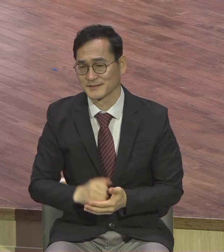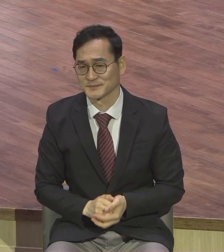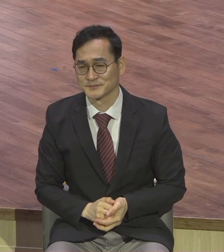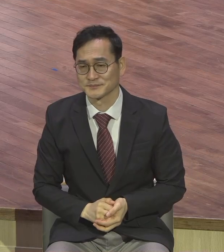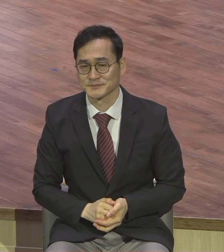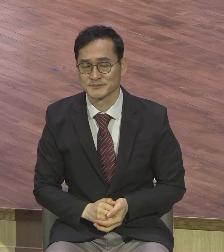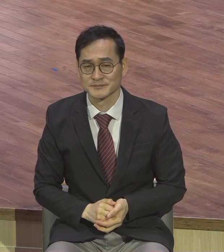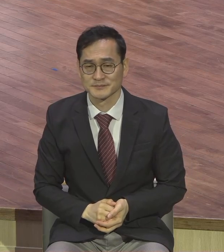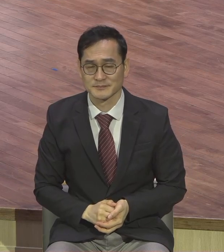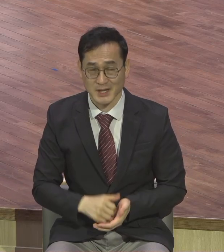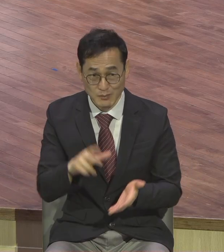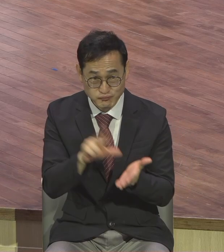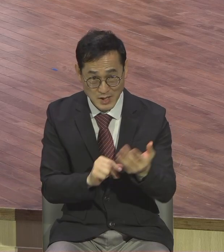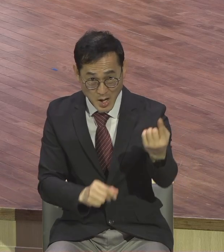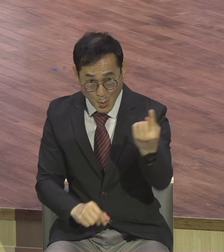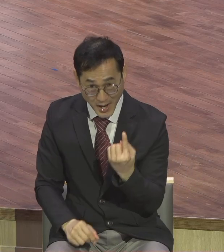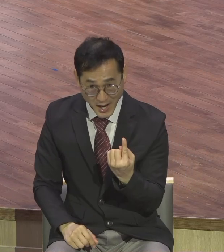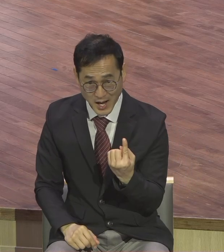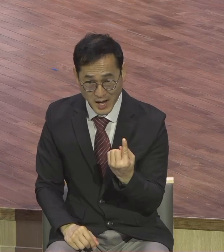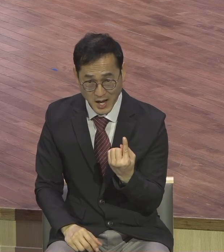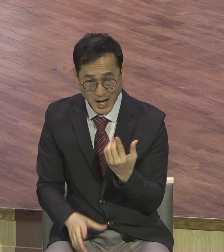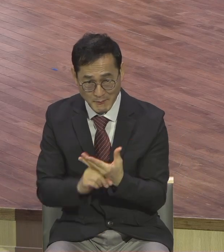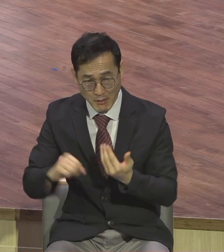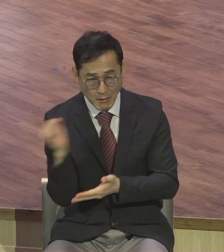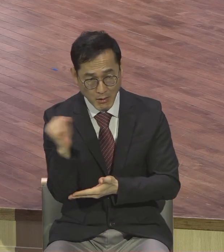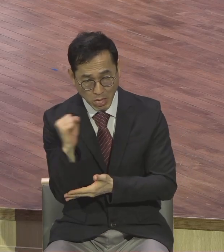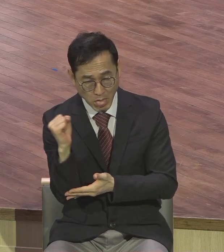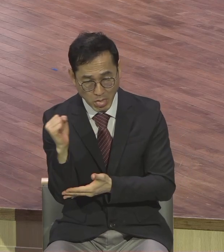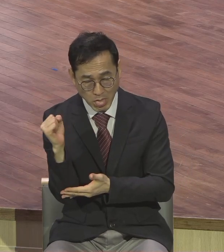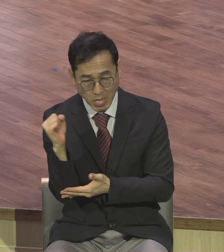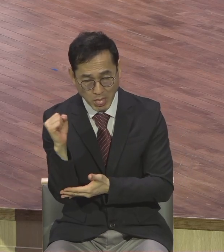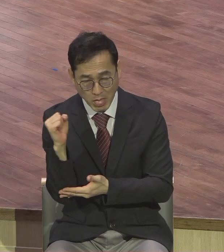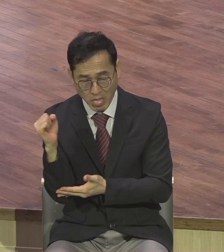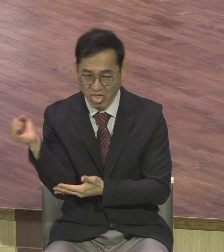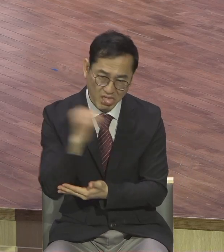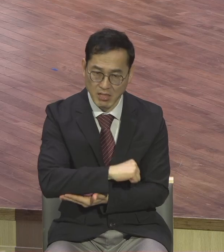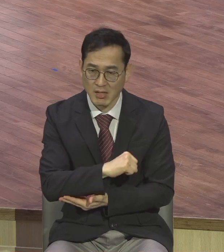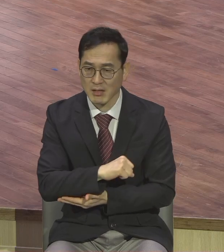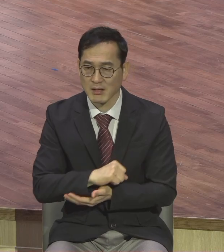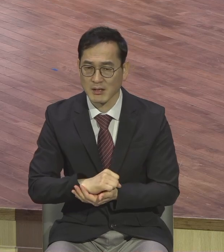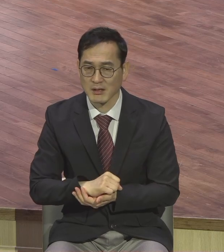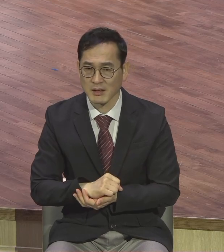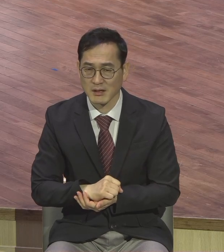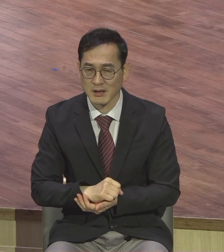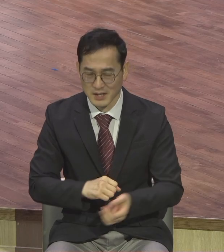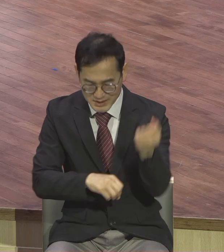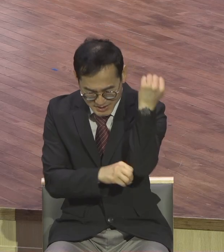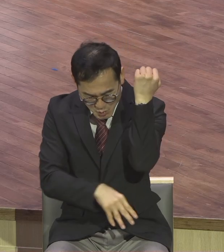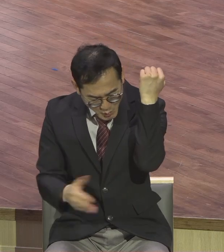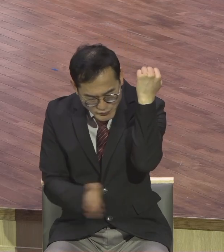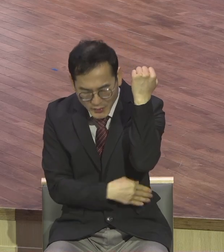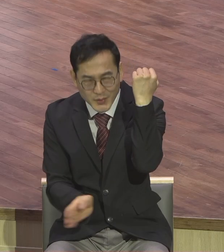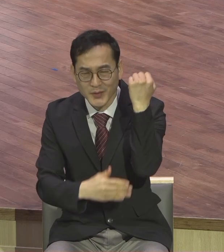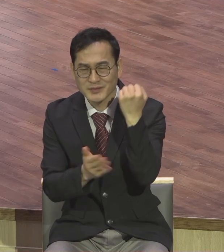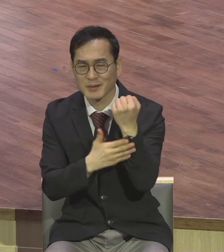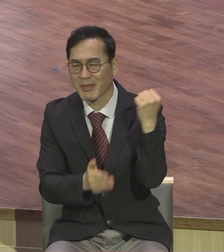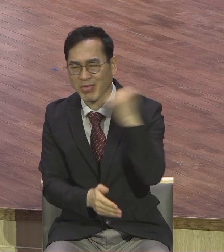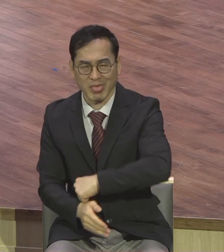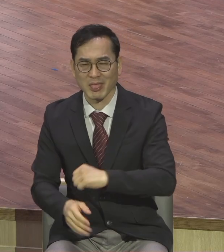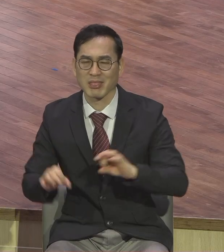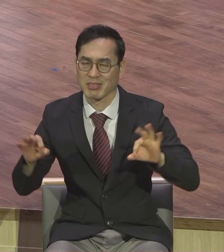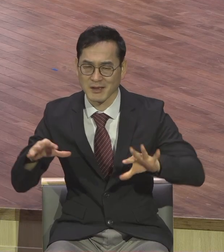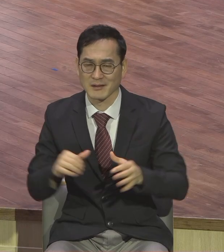문제가 오면 모래 위에 지은 집처럼 그야말로 뭐 즉시 무너지죠. 가룟유다가 이